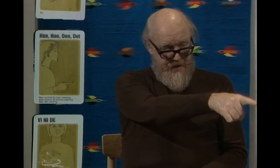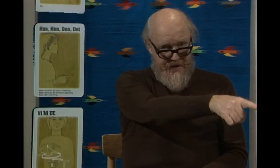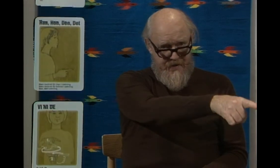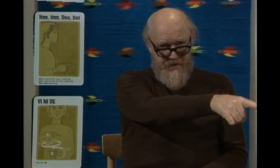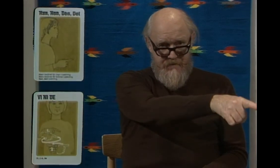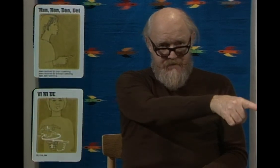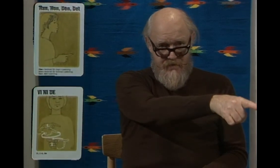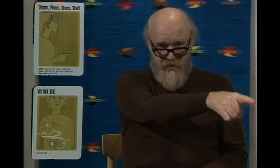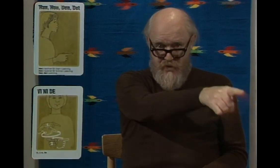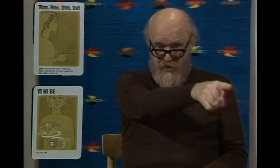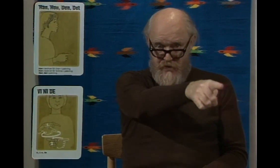Han och hon.